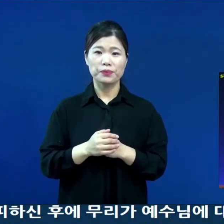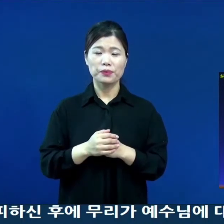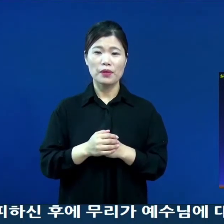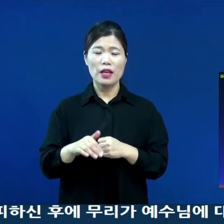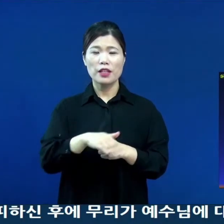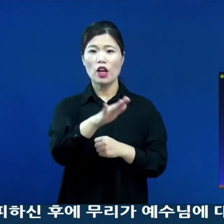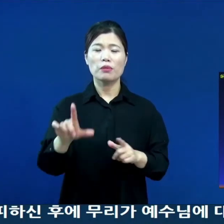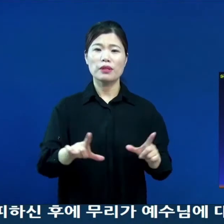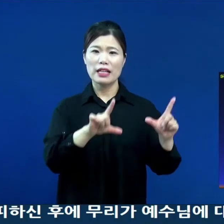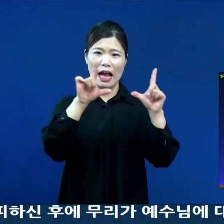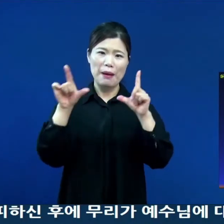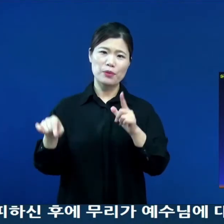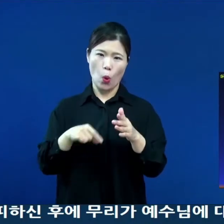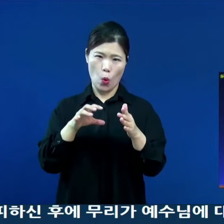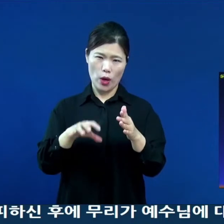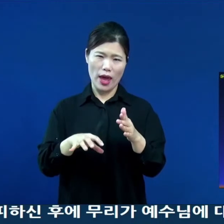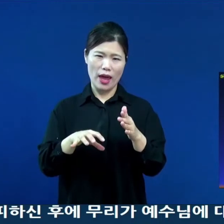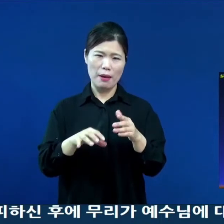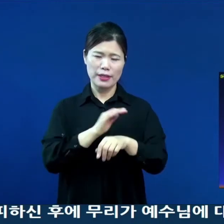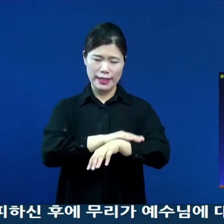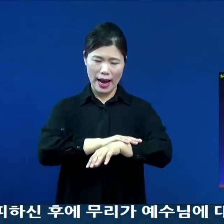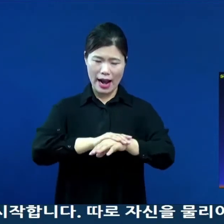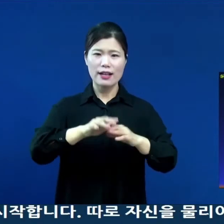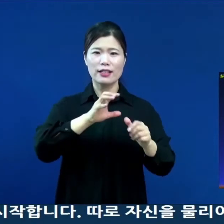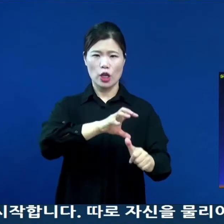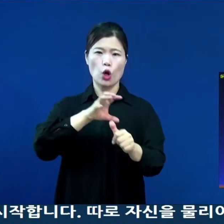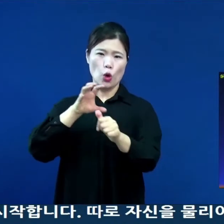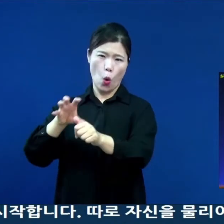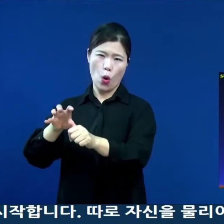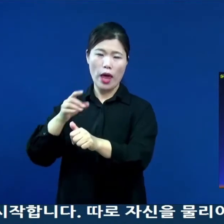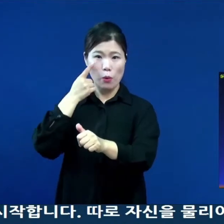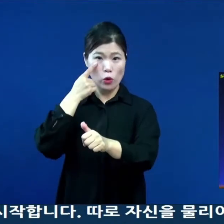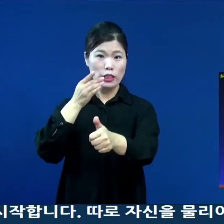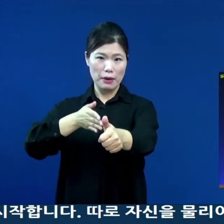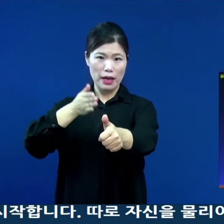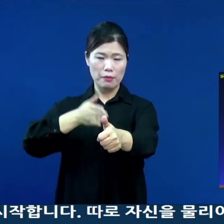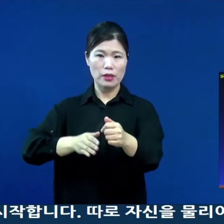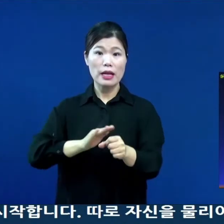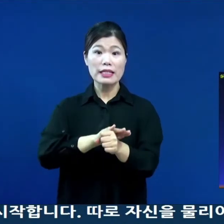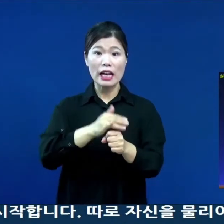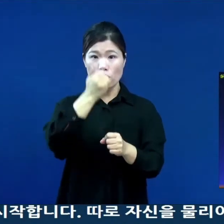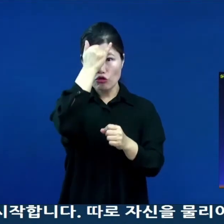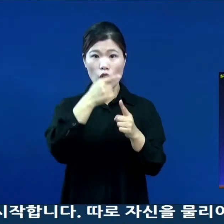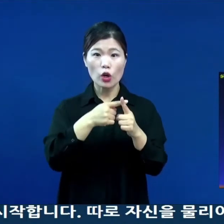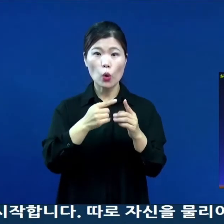삶에 적용해 보시기 시작하십시다. 사랑하는 모든 충현의 가족들,